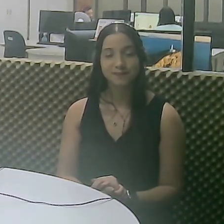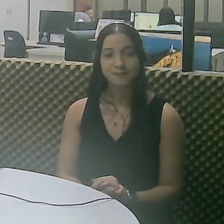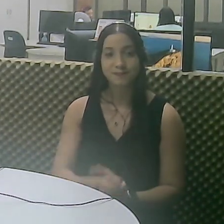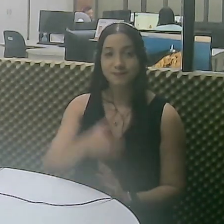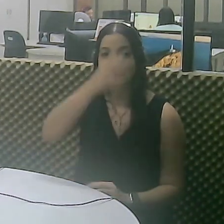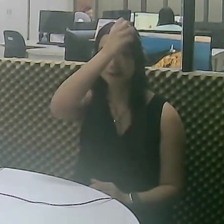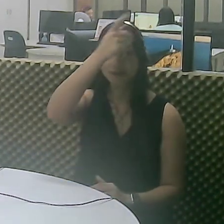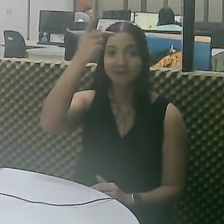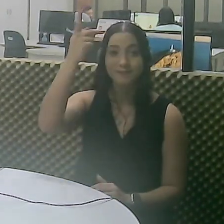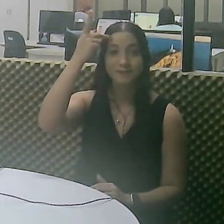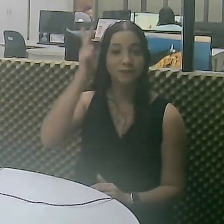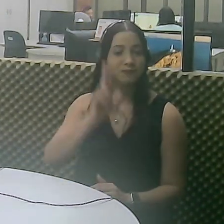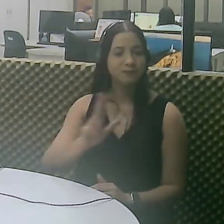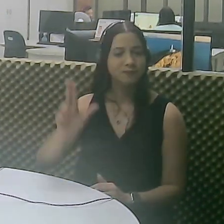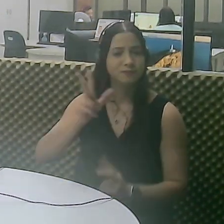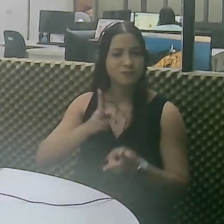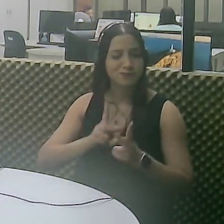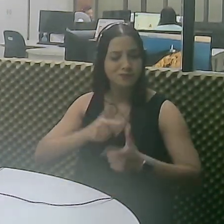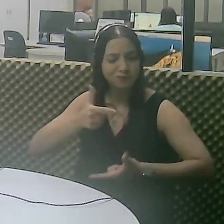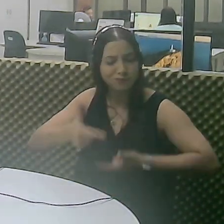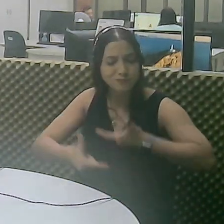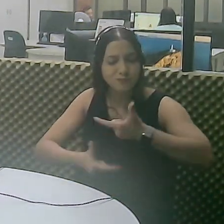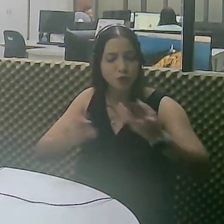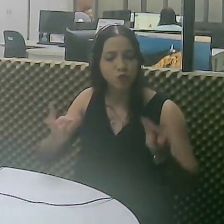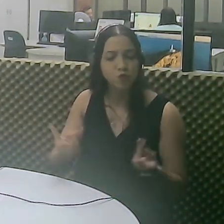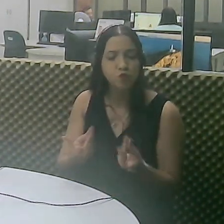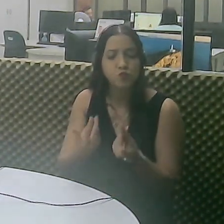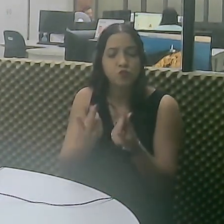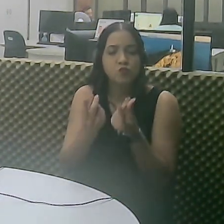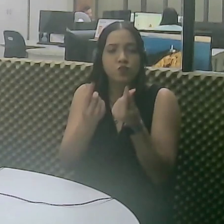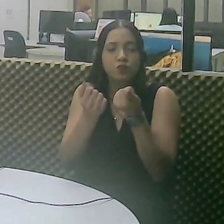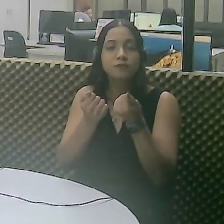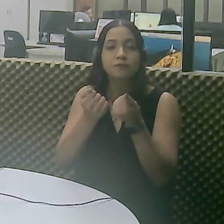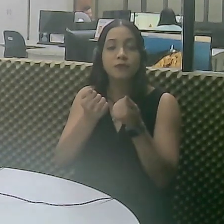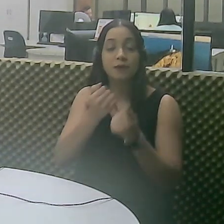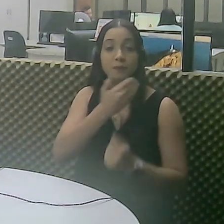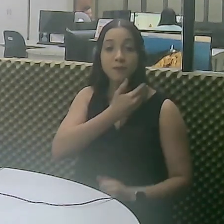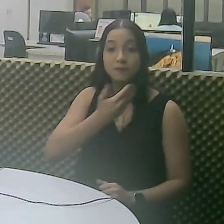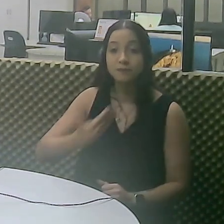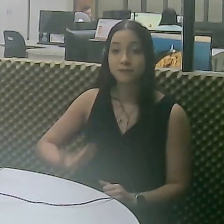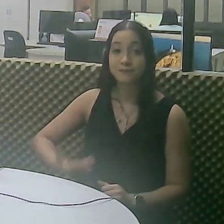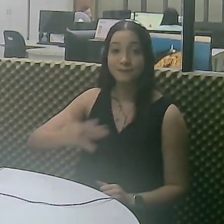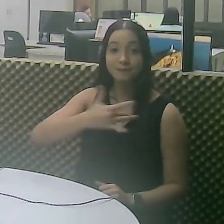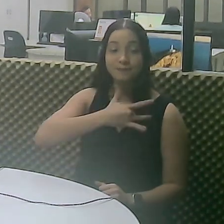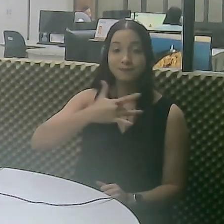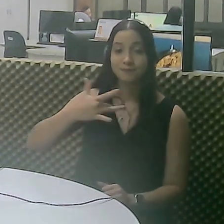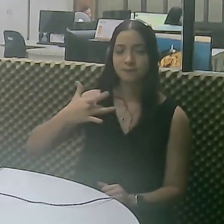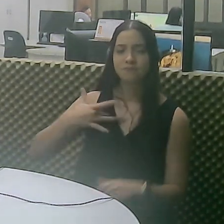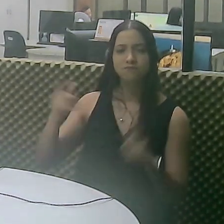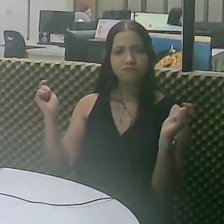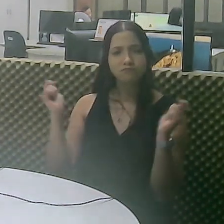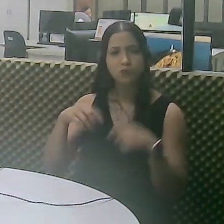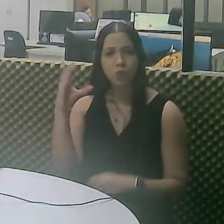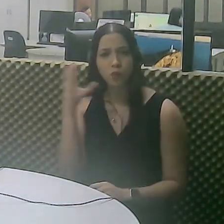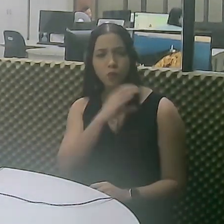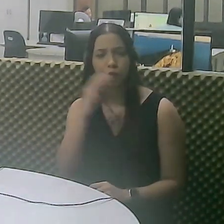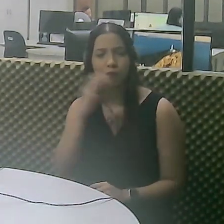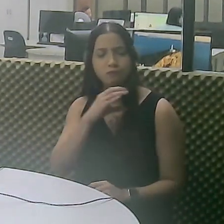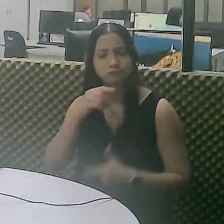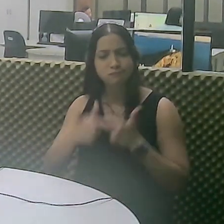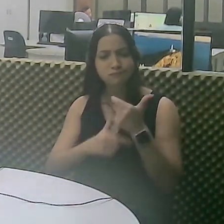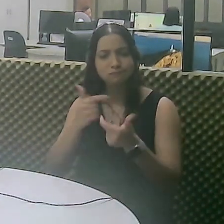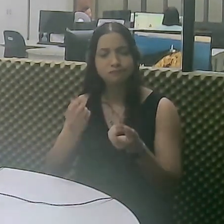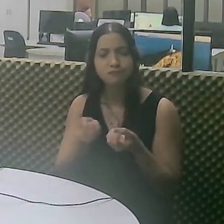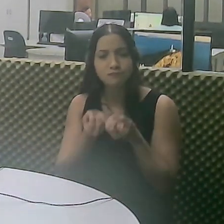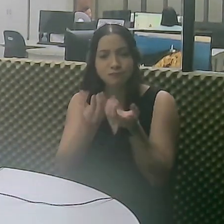A Prefeitura de Uberlândia segue trabalhando pela qualidade do serviço público em saúde e para garantir a celeridade dos serviços